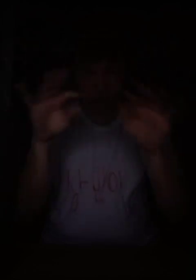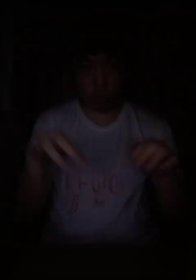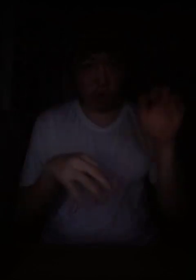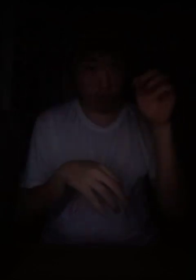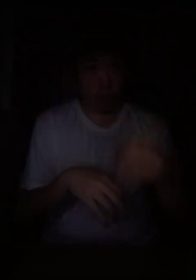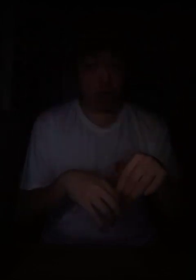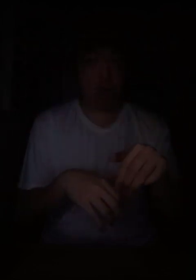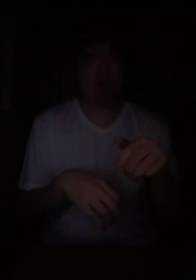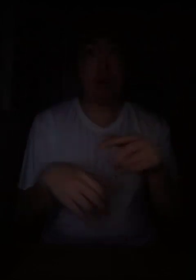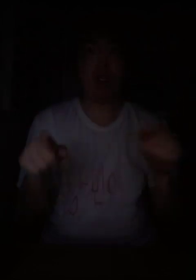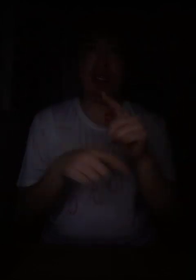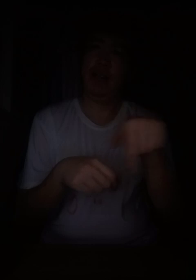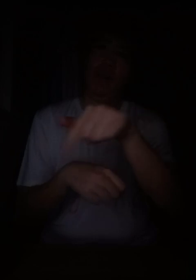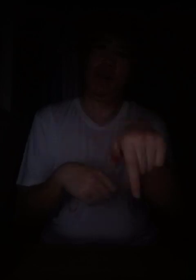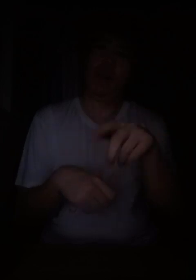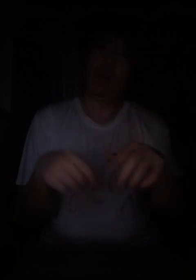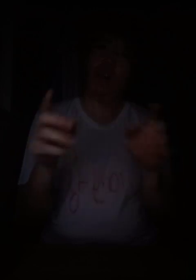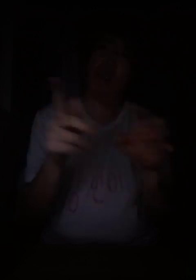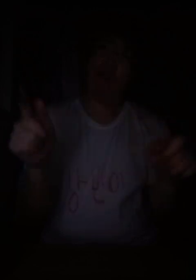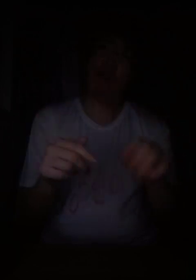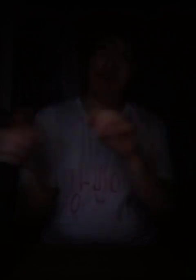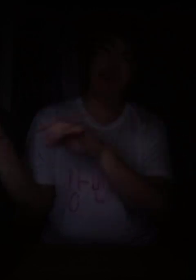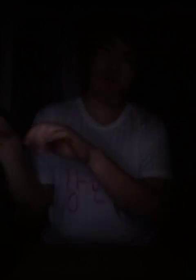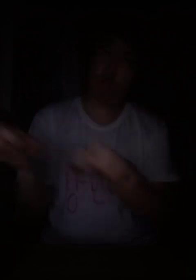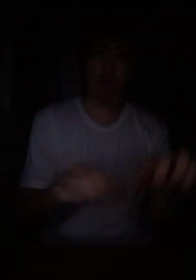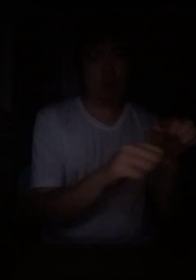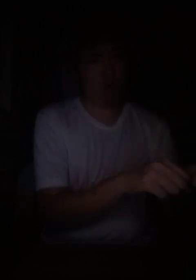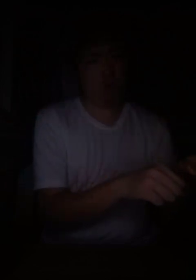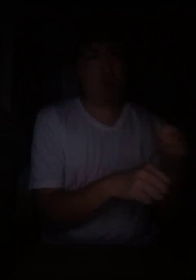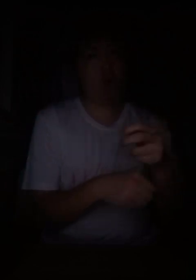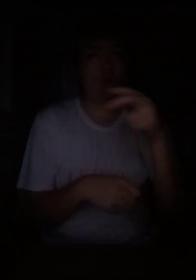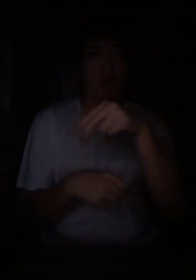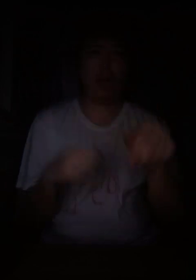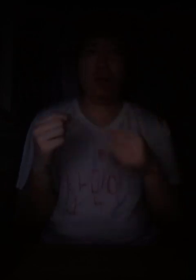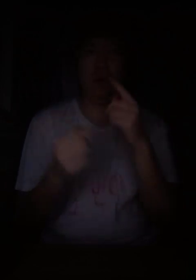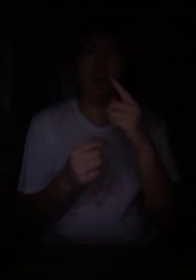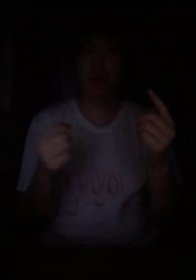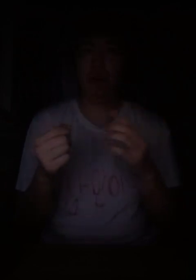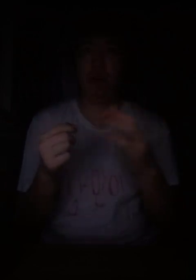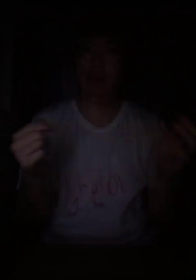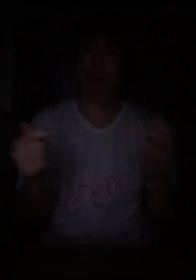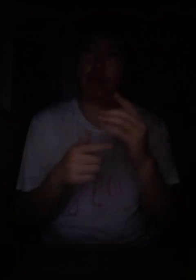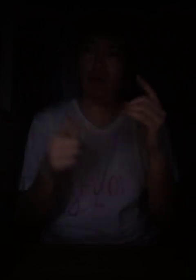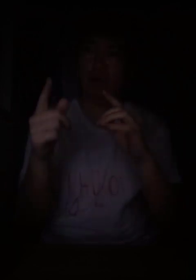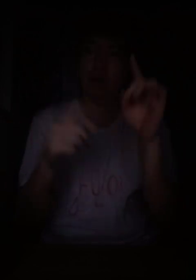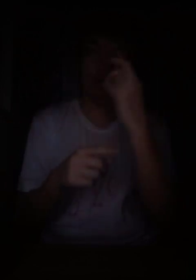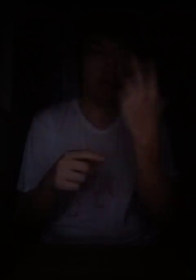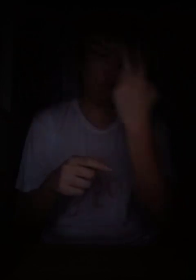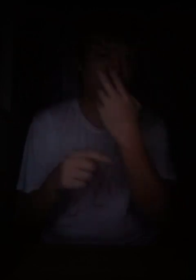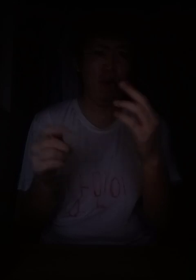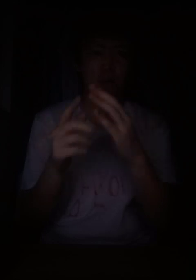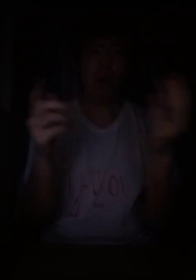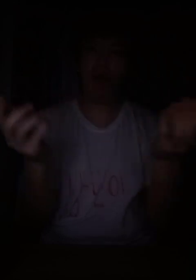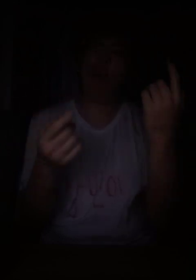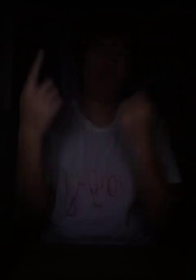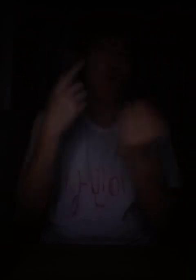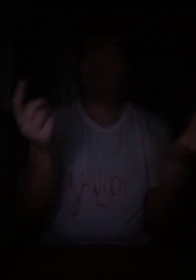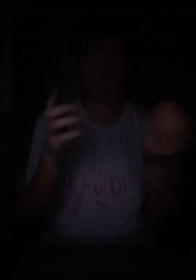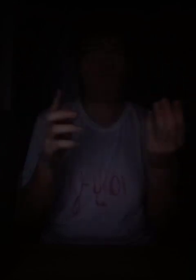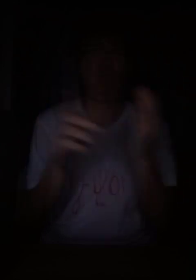도로에서 승용차 한 대가 종잇장처럼 구겨져 있고 경찰과 구조대원들이 사고 현장을 수습하느라 정신이 없습니다.